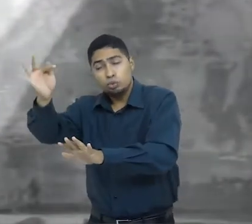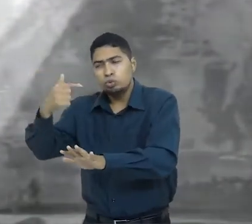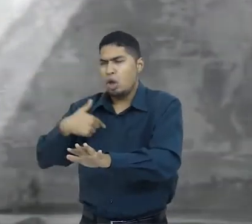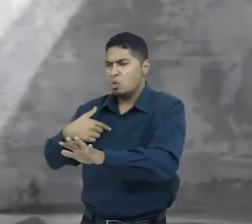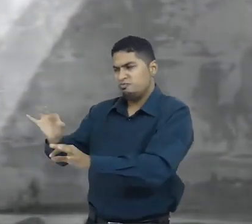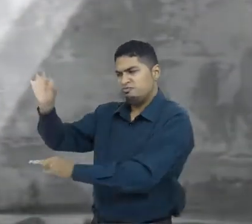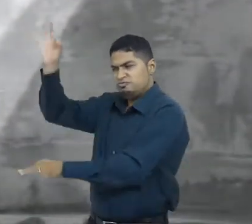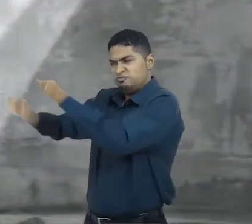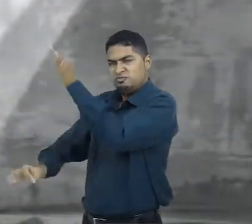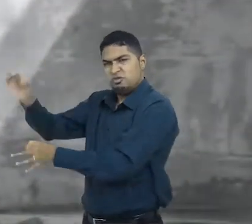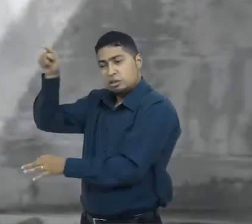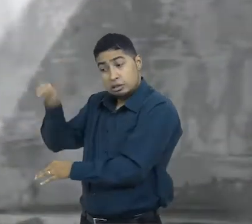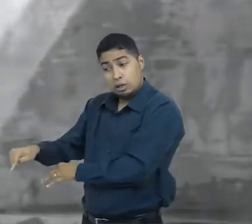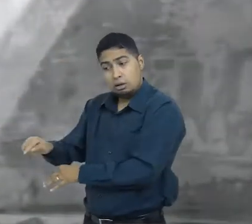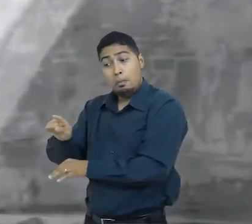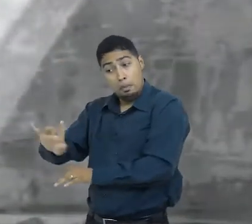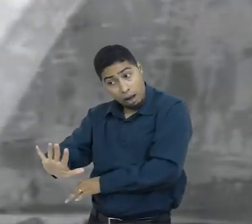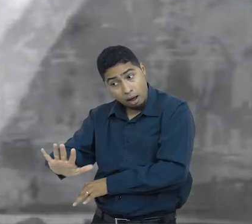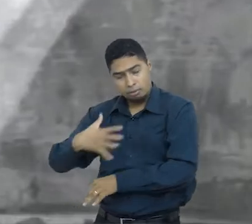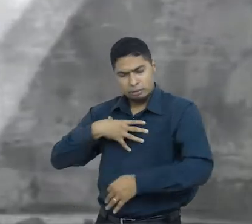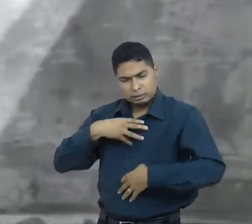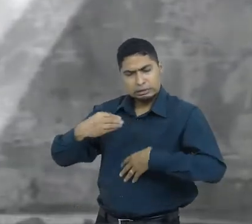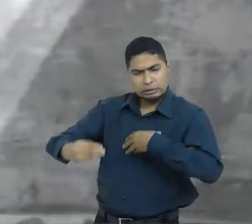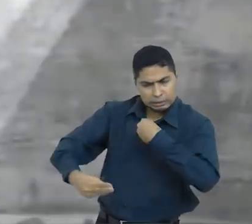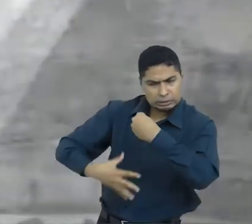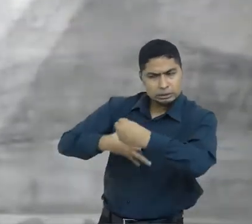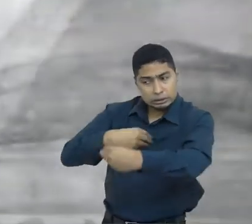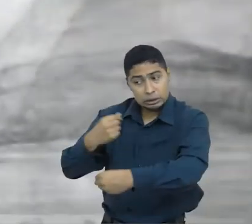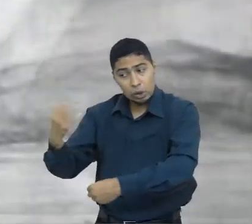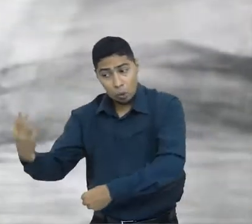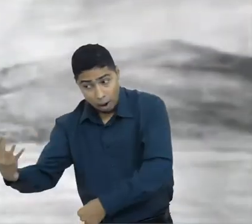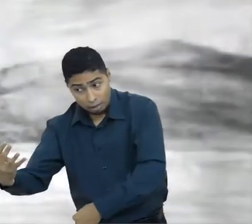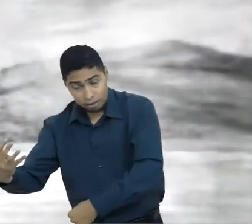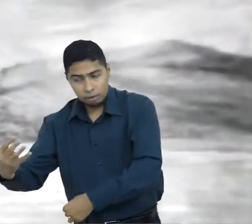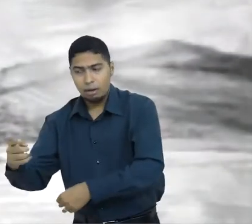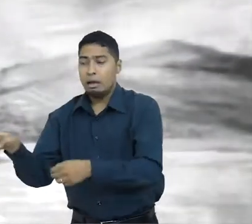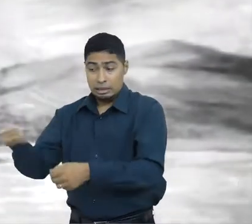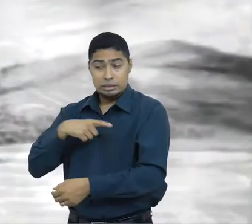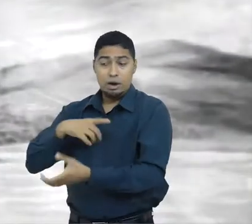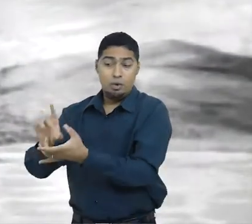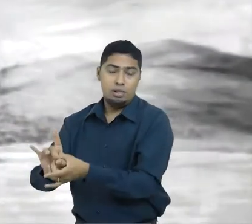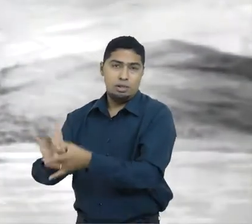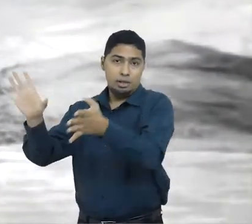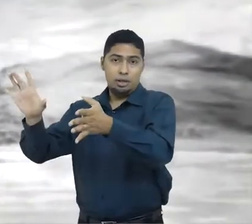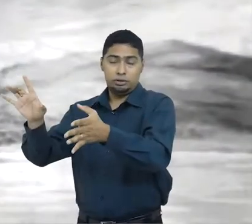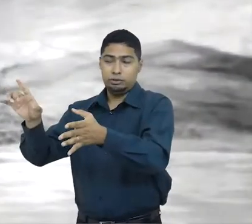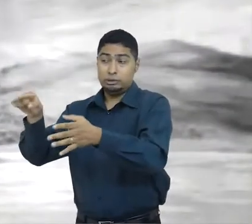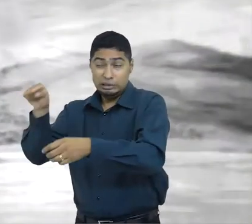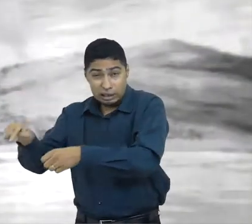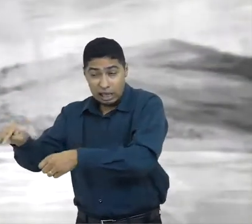julgarei aquele país. Só na 4ª geração é que seus descendentes ficarão livres. Quando saírem daquela